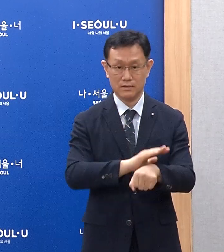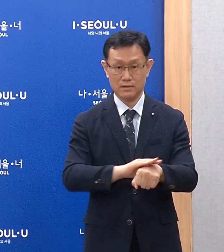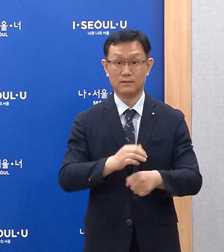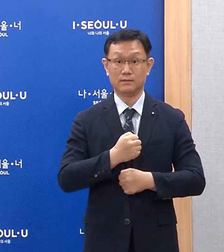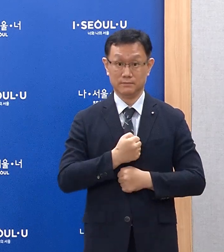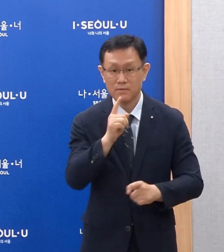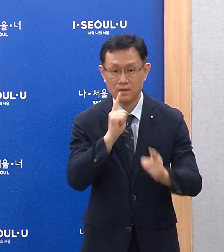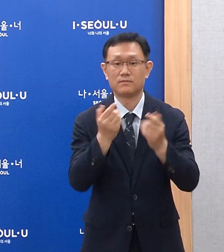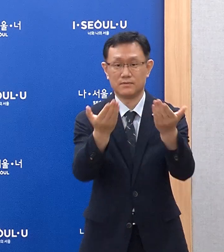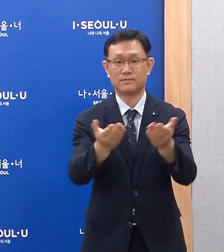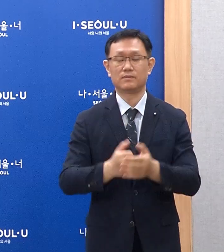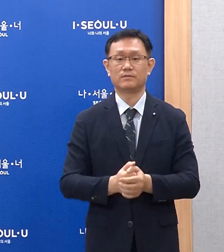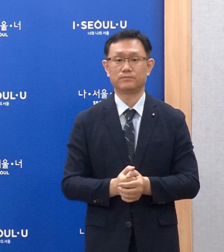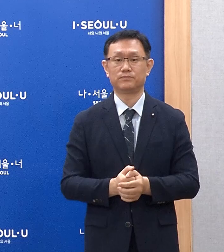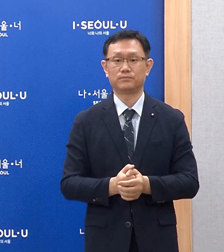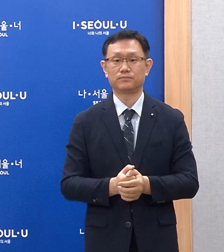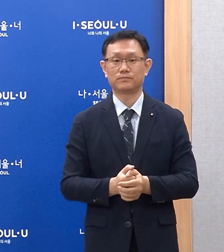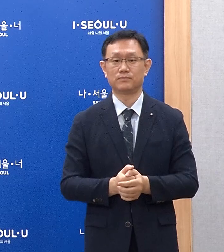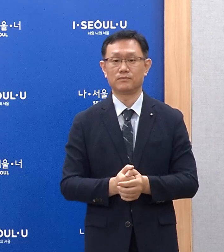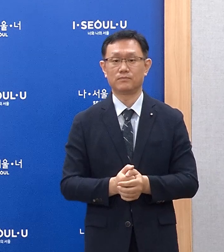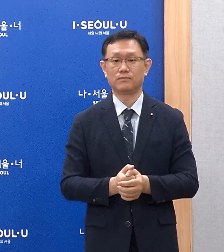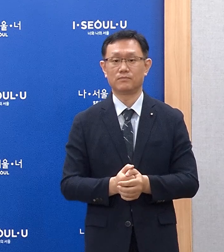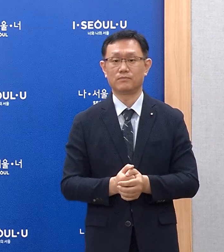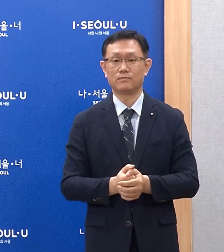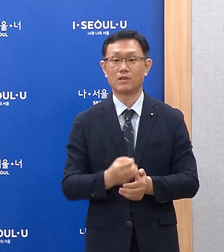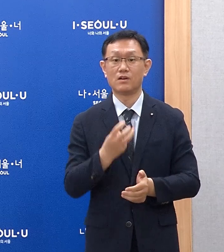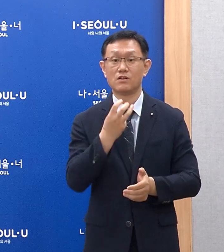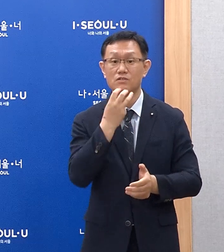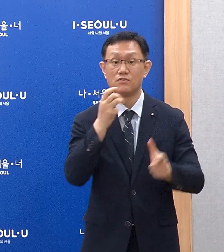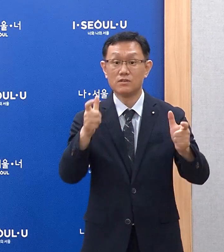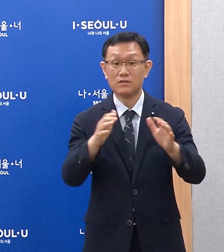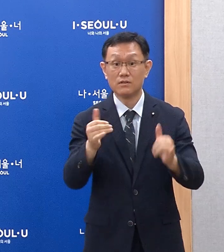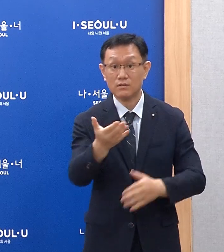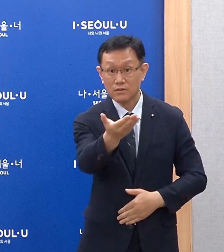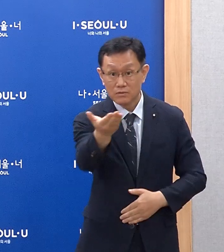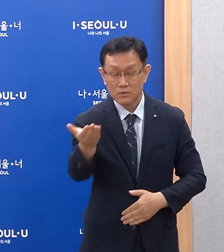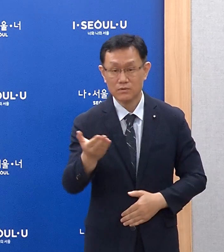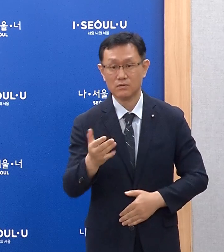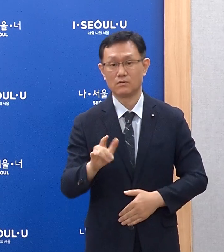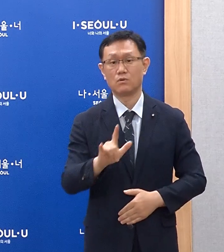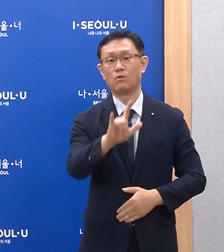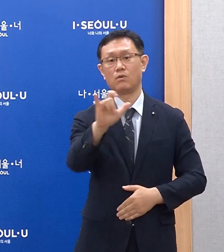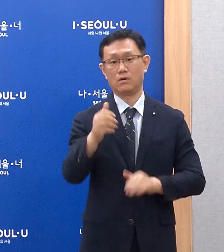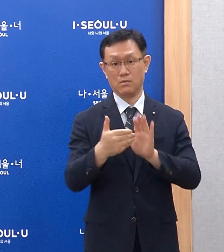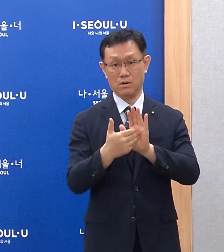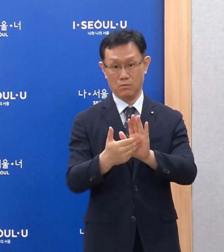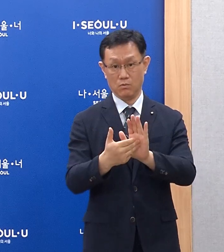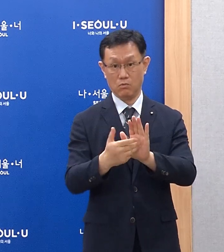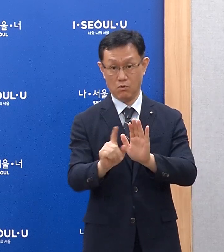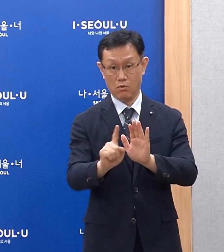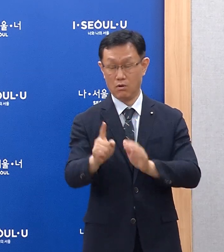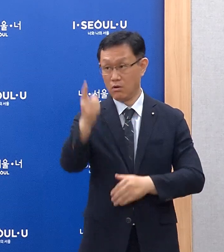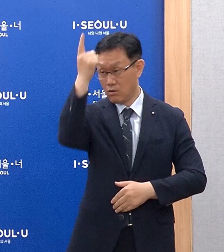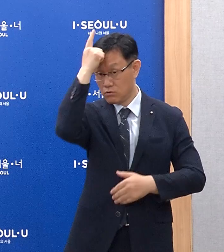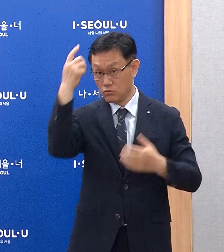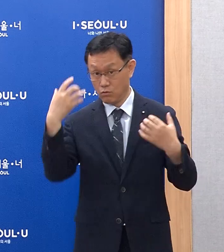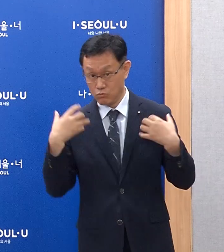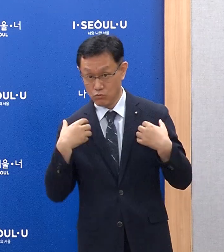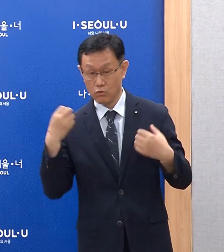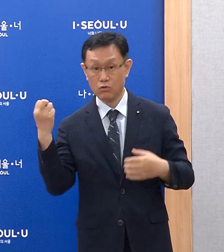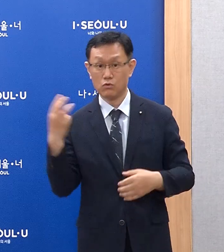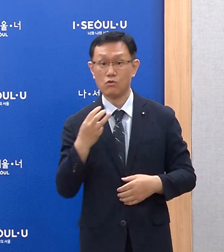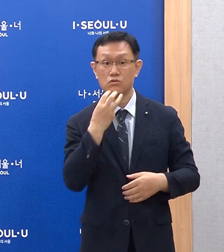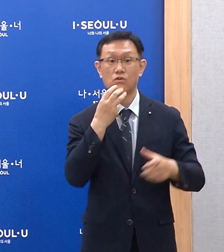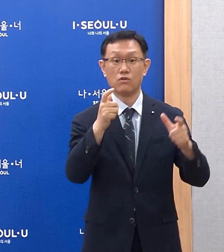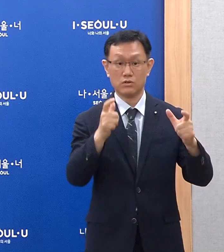말씀을 드립니다. 존경하는 서울 시민 여러분, 코로나 방역에는 중앙정부와 지방정부의 책임이